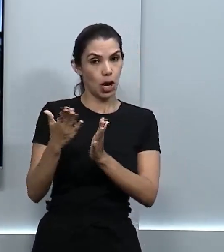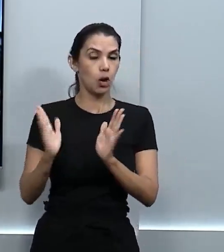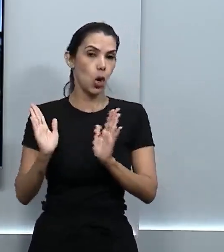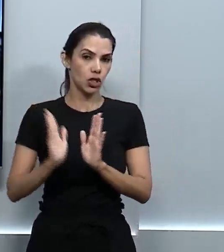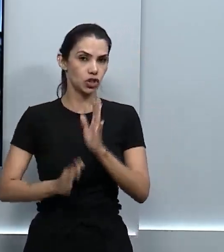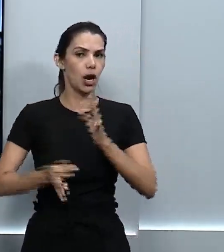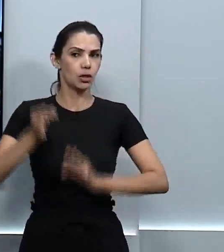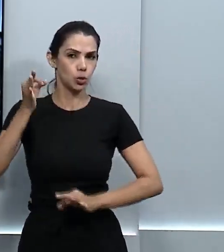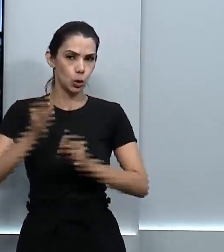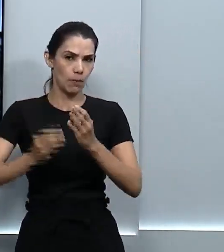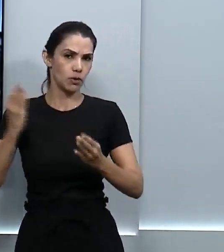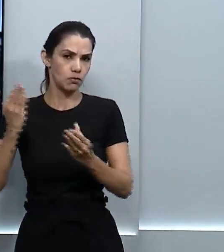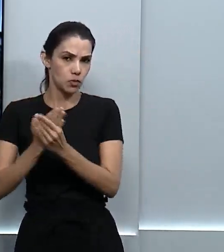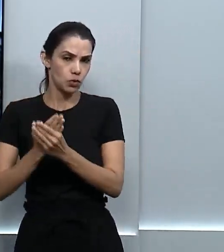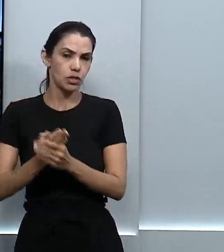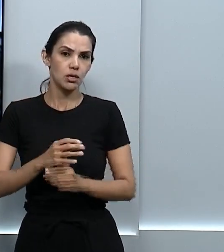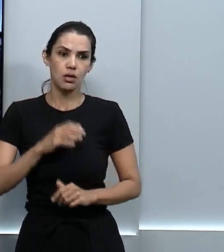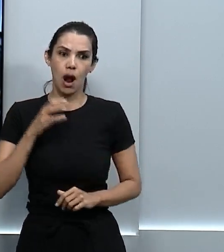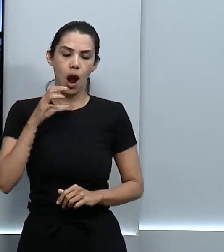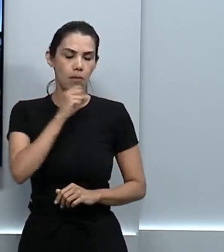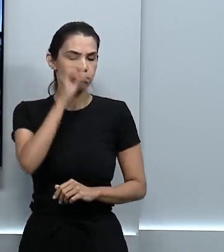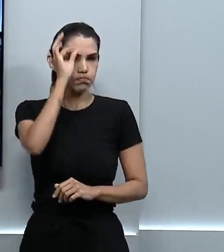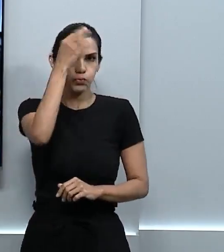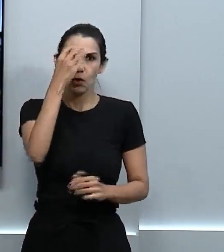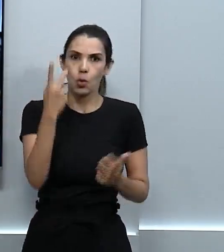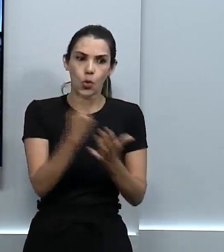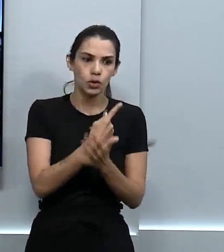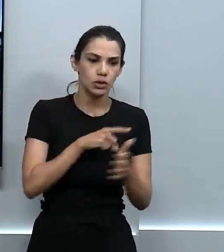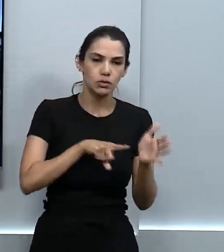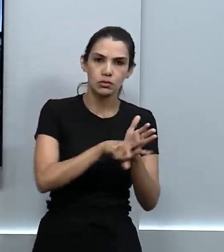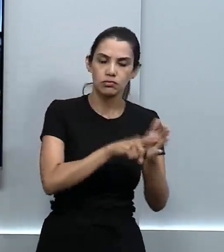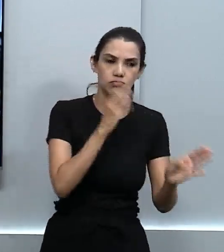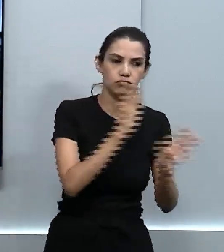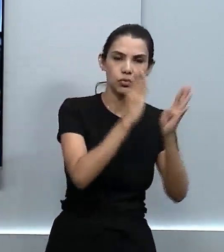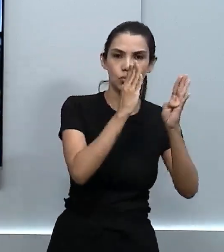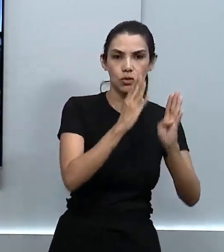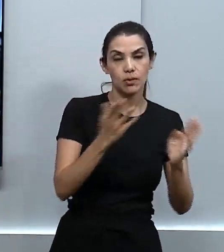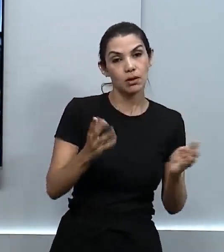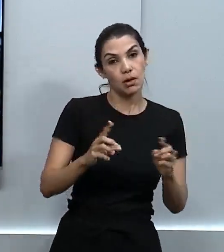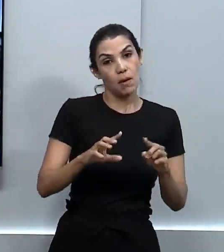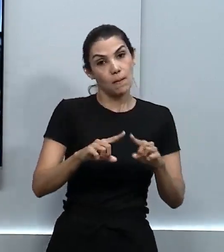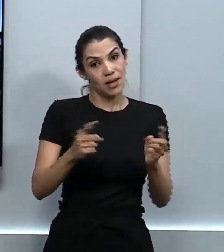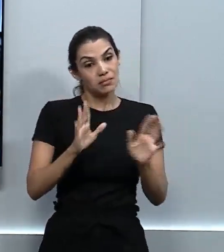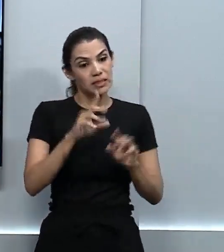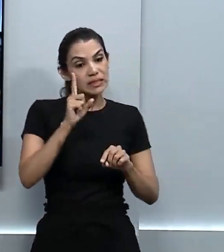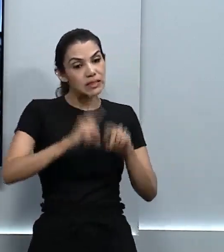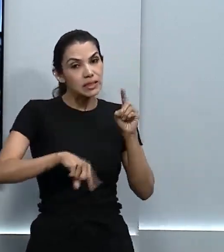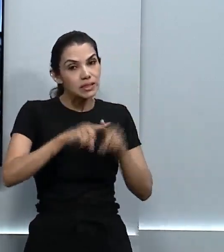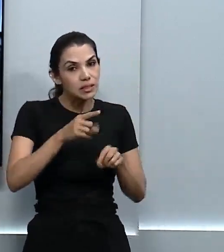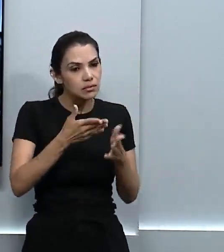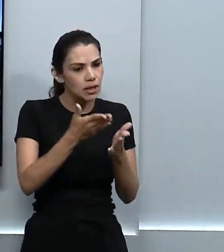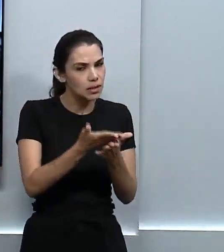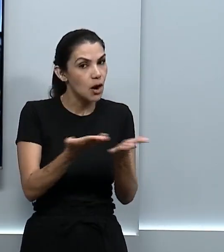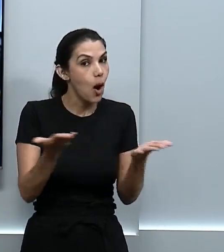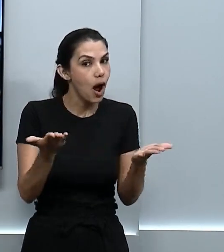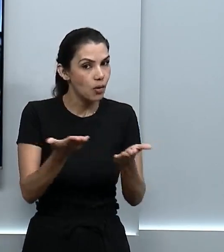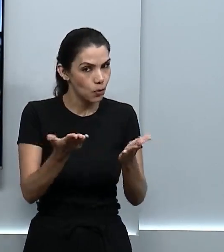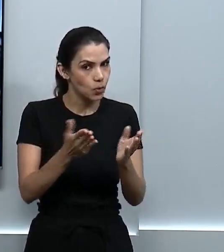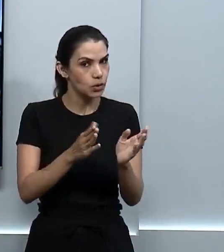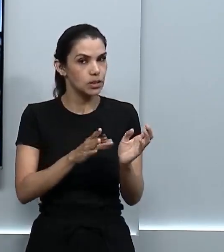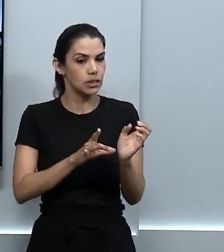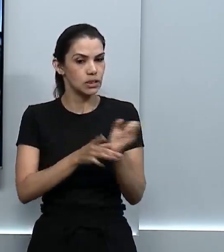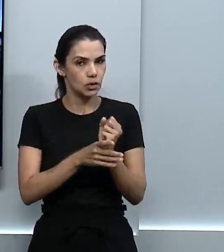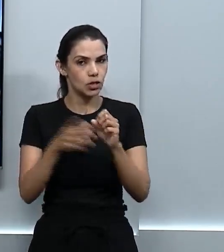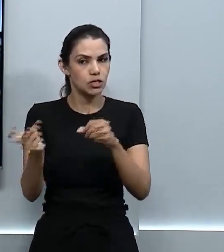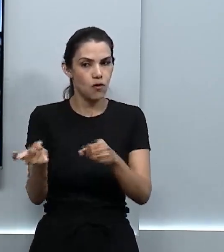Foi rápida essa investigação. A gente pode dizer que esses materiais estão em segurança, né? Que